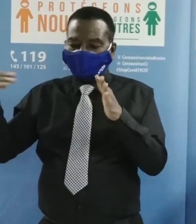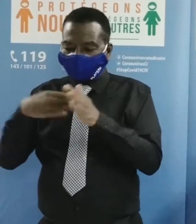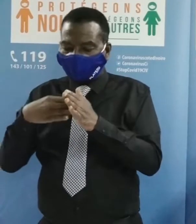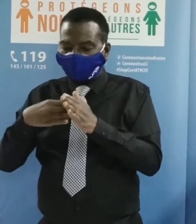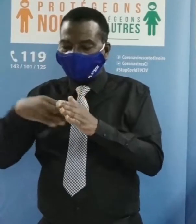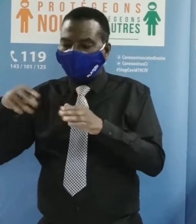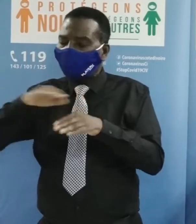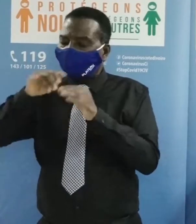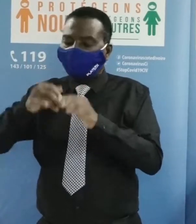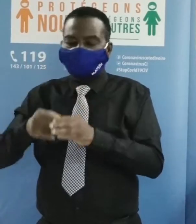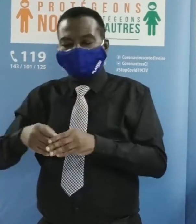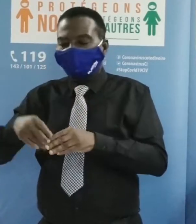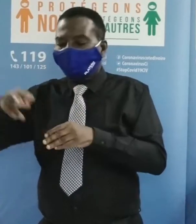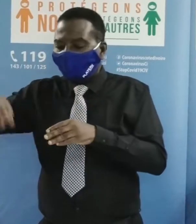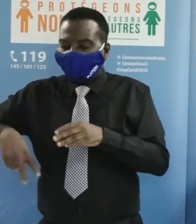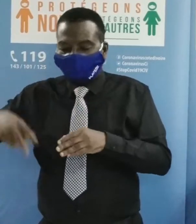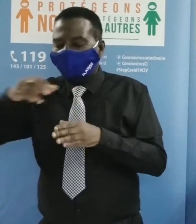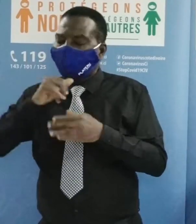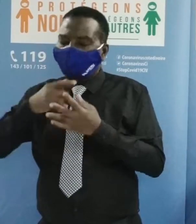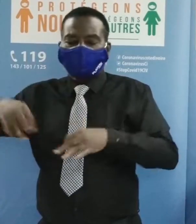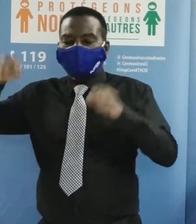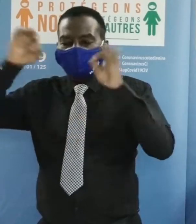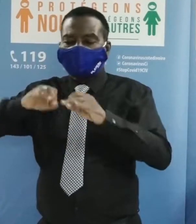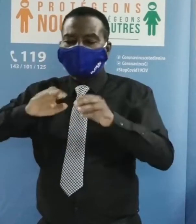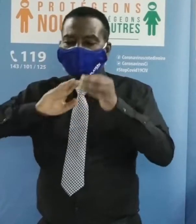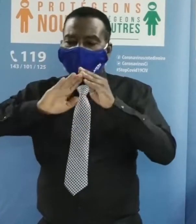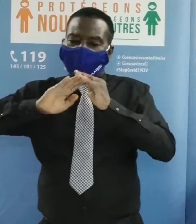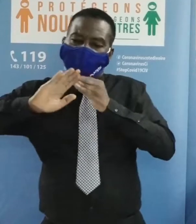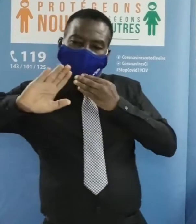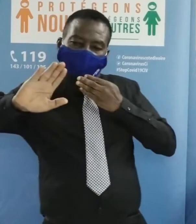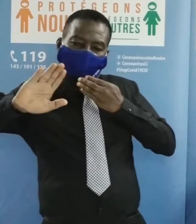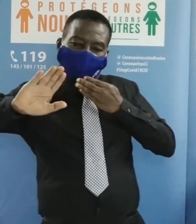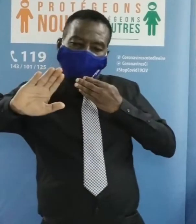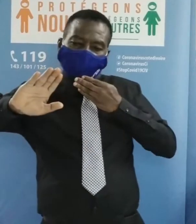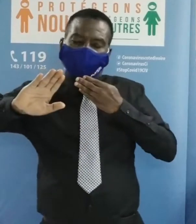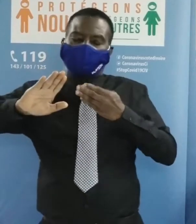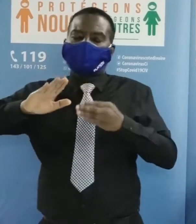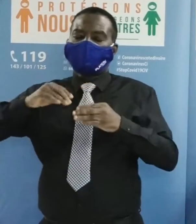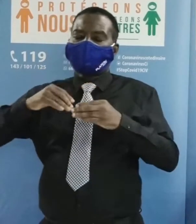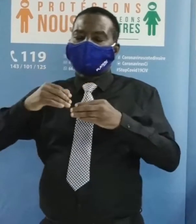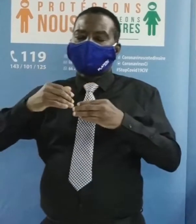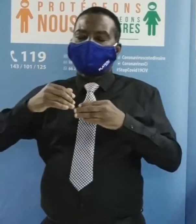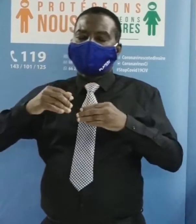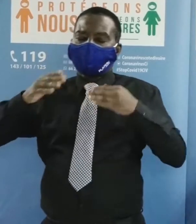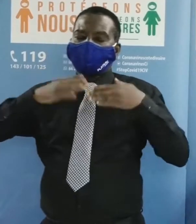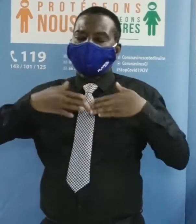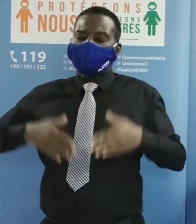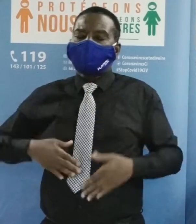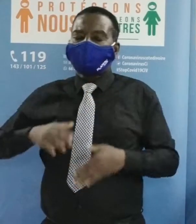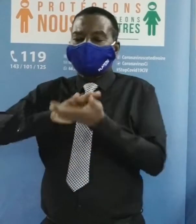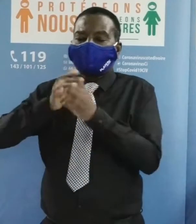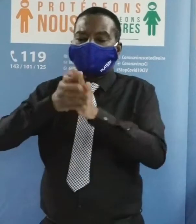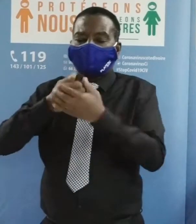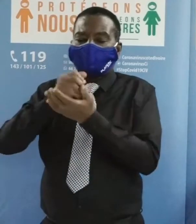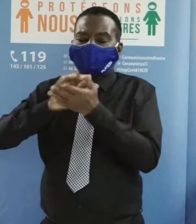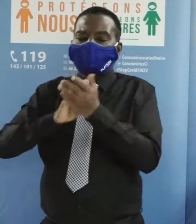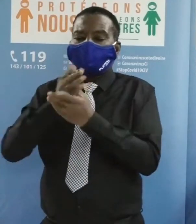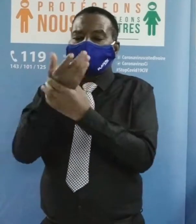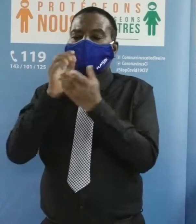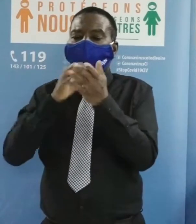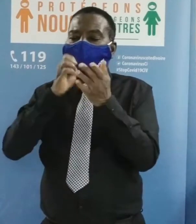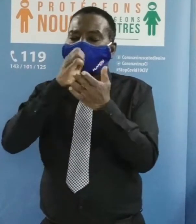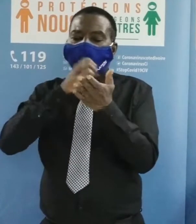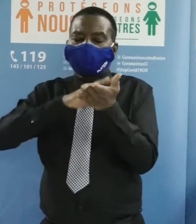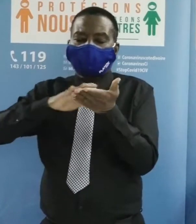déplacements non essentiels pratique elle a des sensations sociale surtout la dissertation physique nous laver régulièrement les mains à l'eau et au